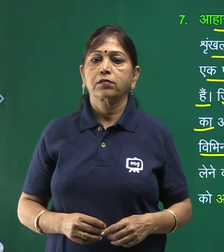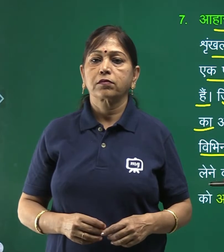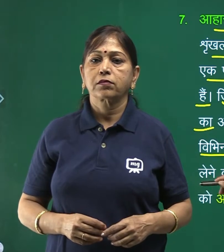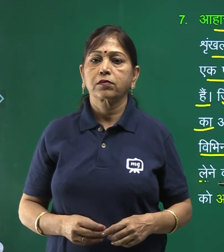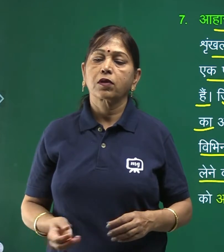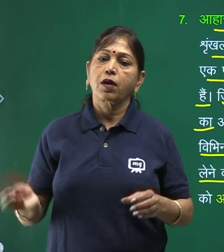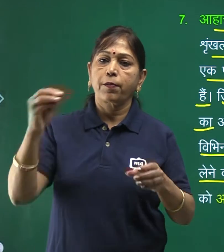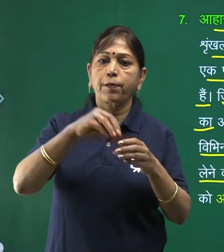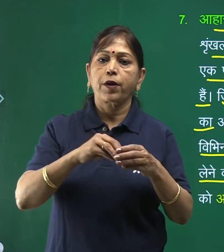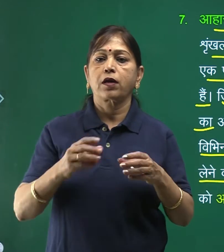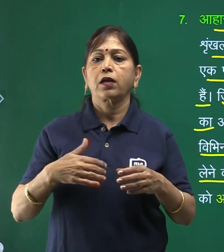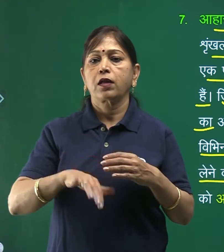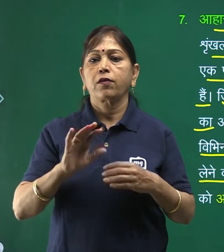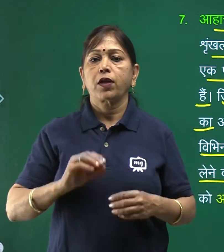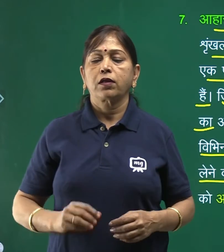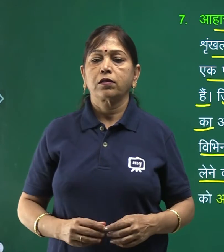भाग लेने वाले